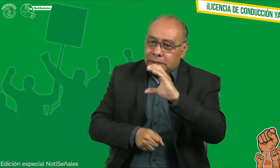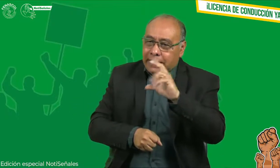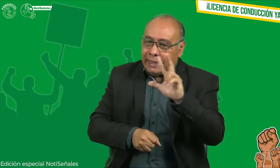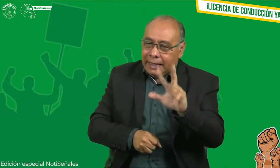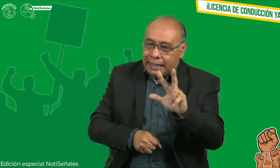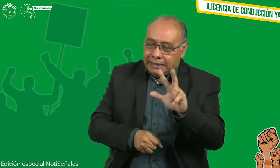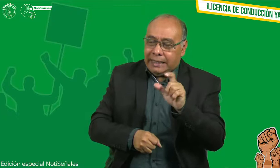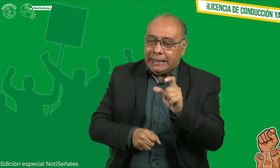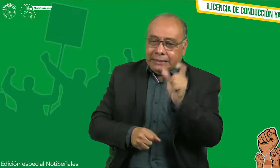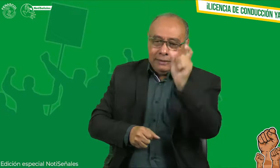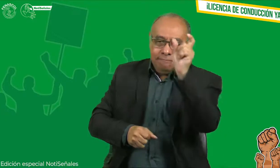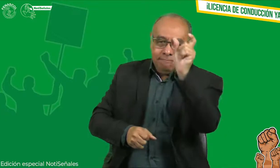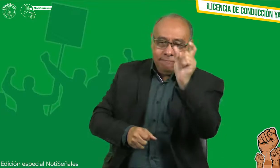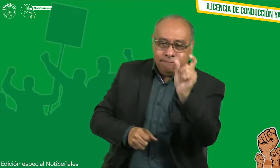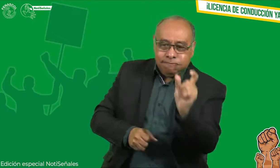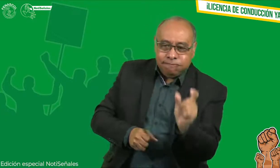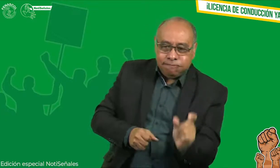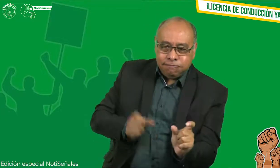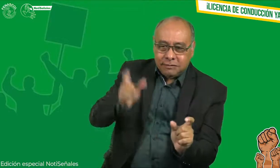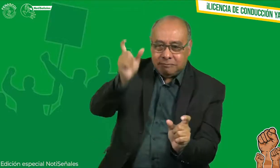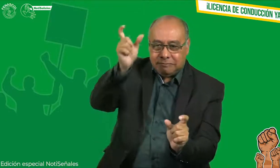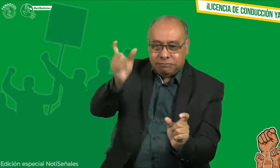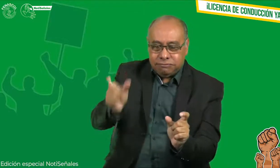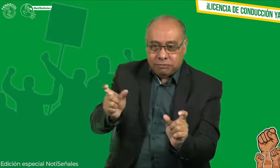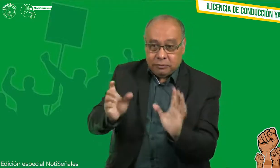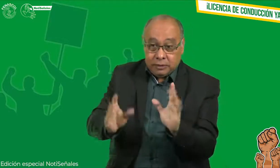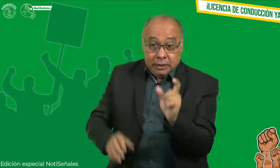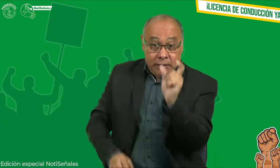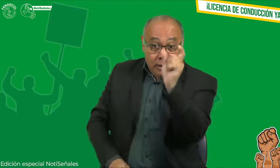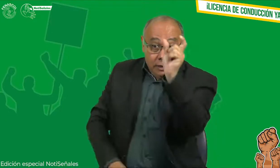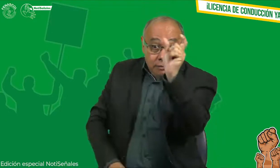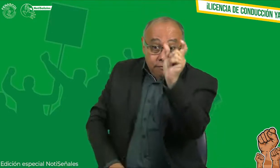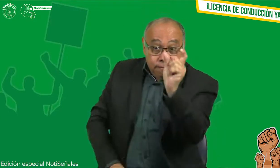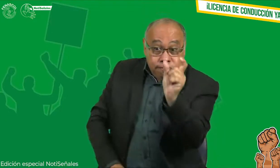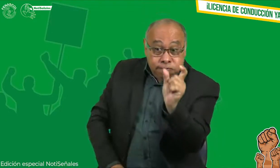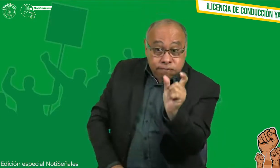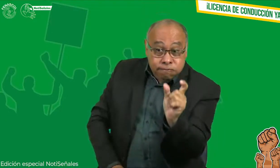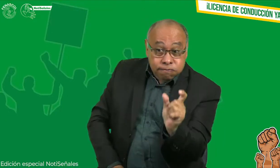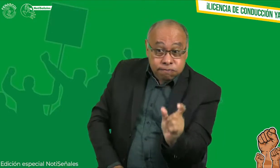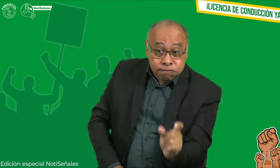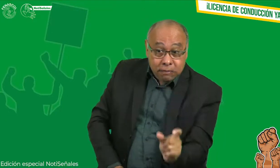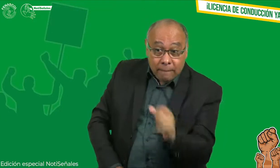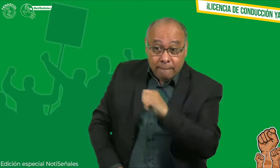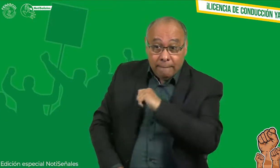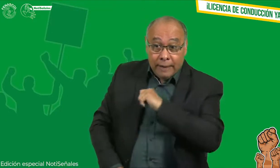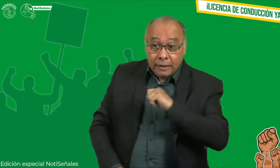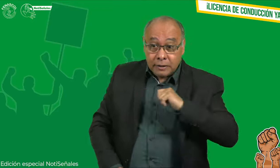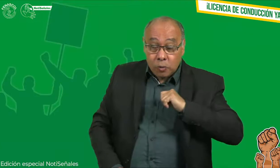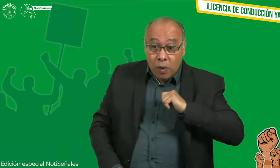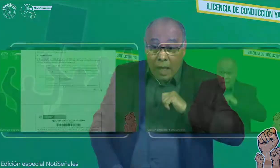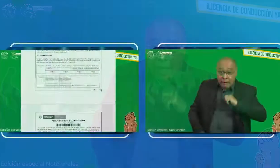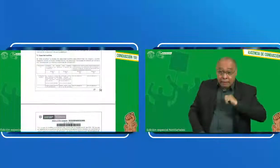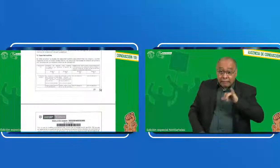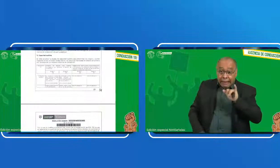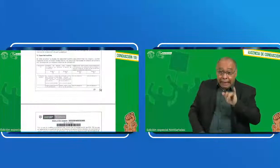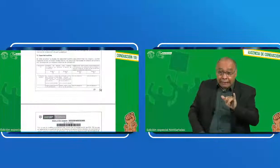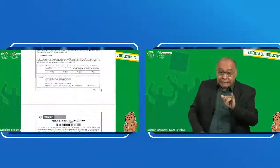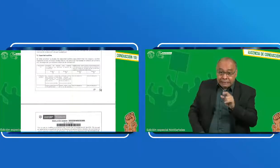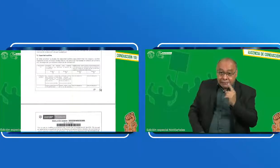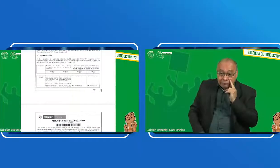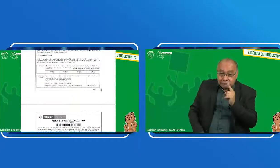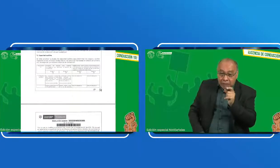motos para servicios de domicilios, todo lo que tiene que ver con licencia C1, C2 y C3. Aquí en